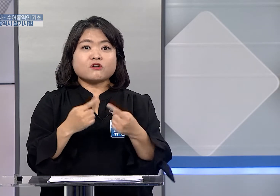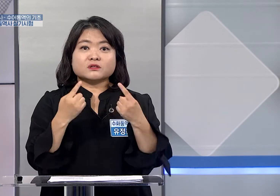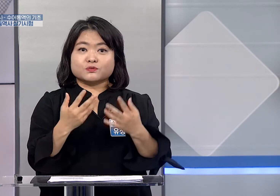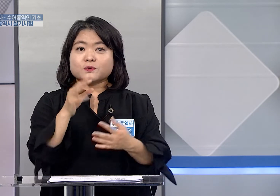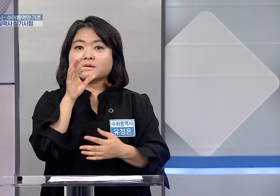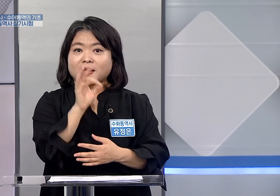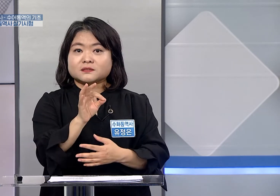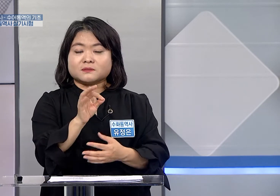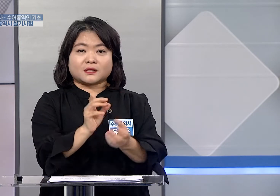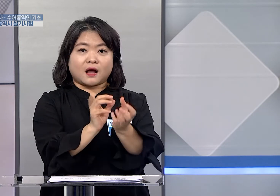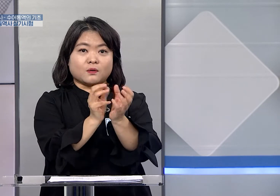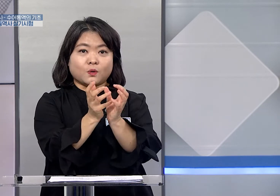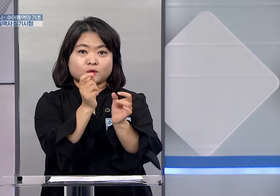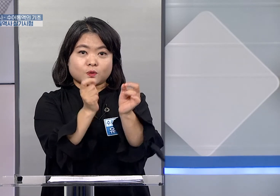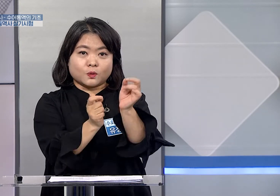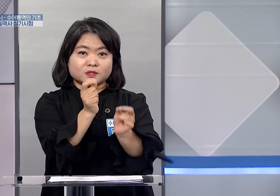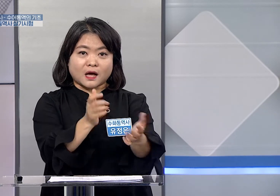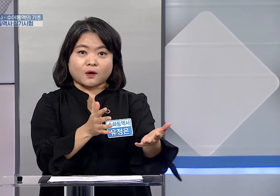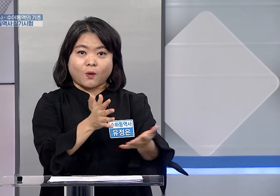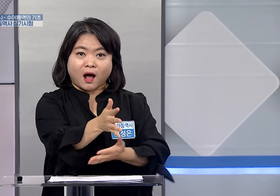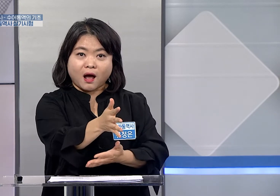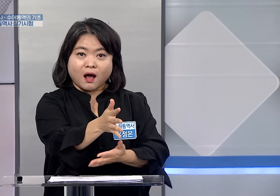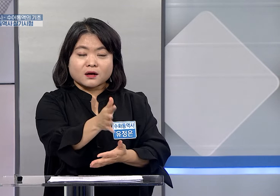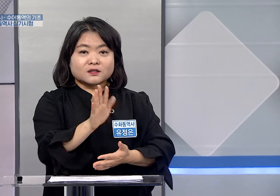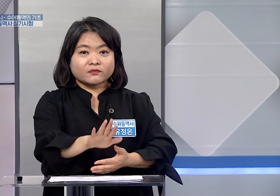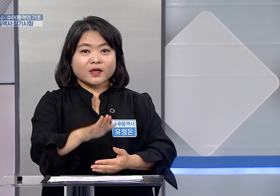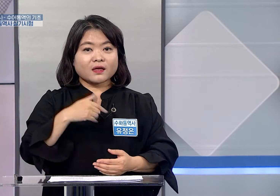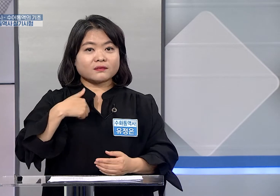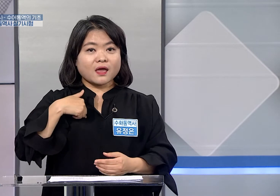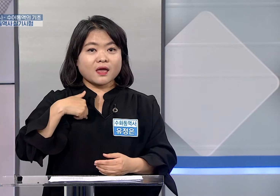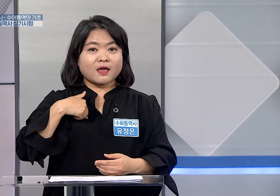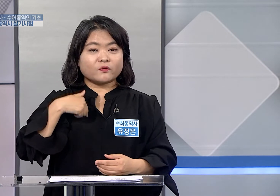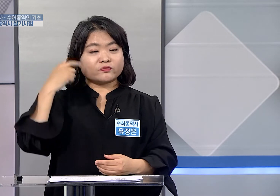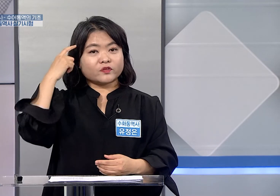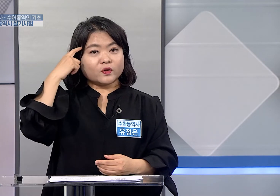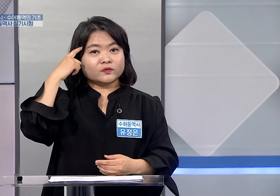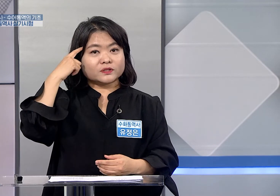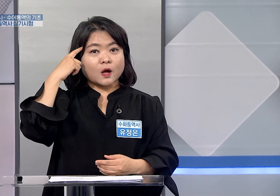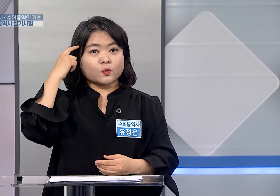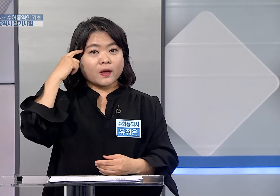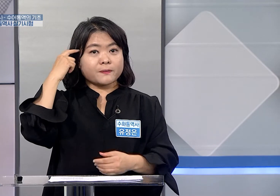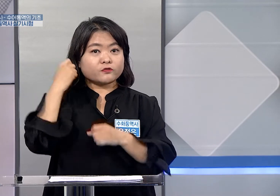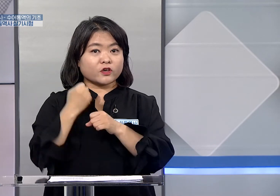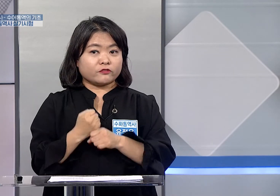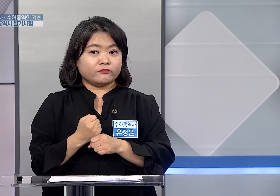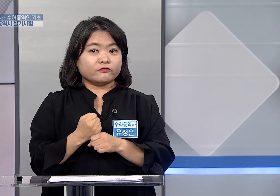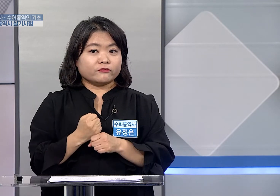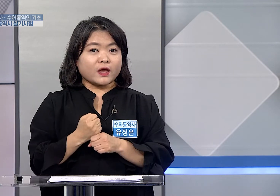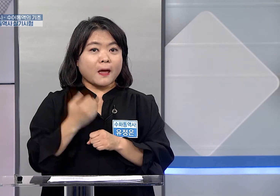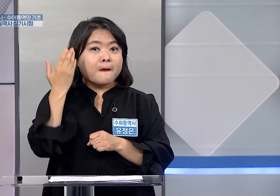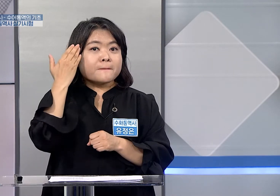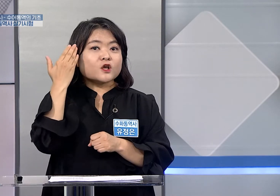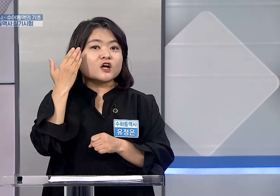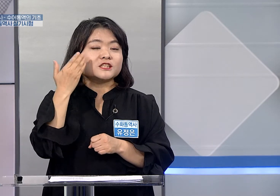수어는 분명히 봤습니다. 꽃꽂이 학과. 그런데 내 어떤 사고의 편견, 배경